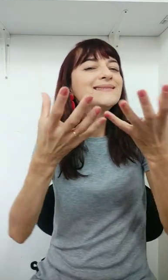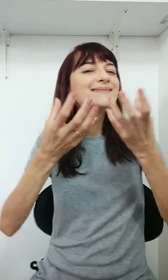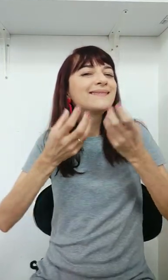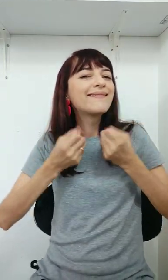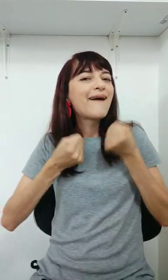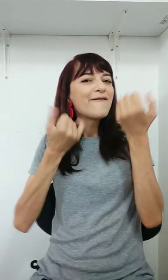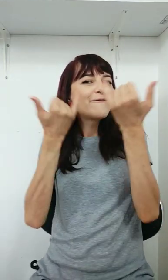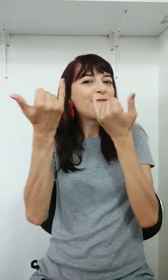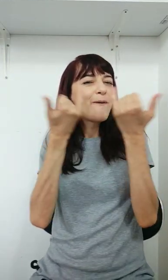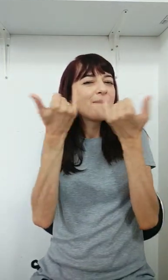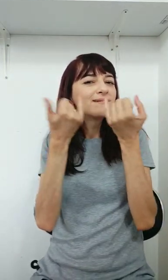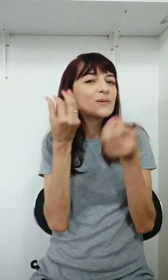bom?